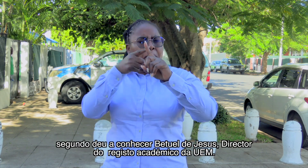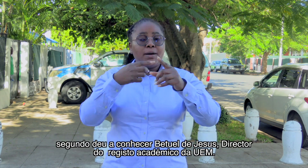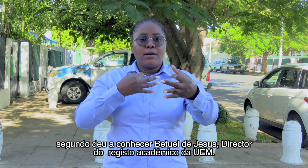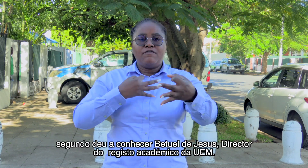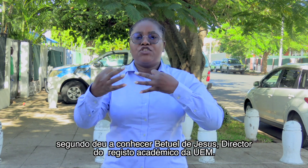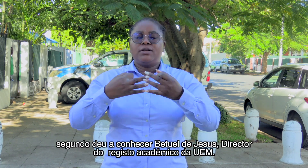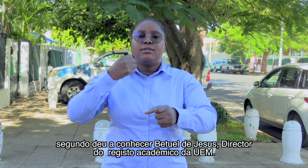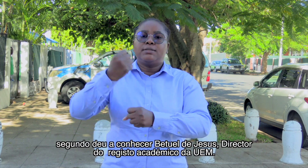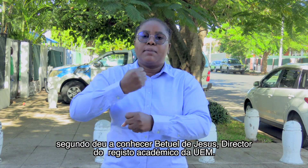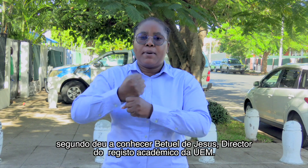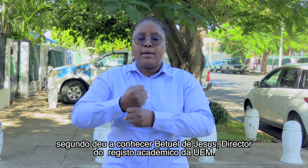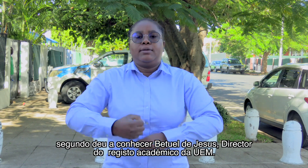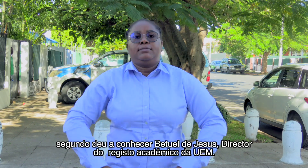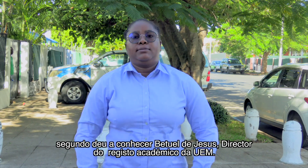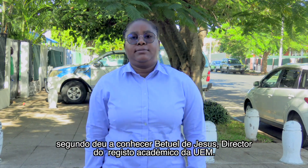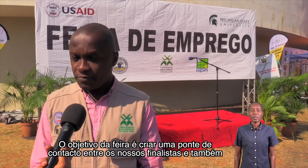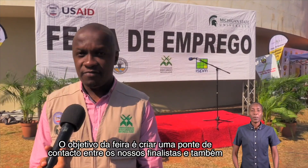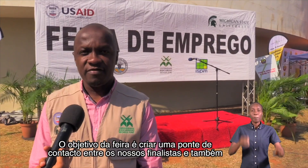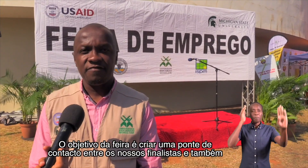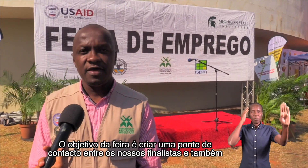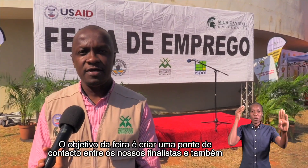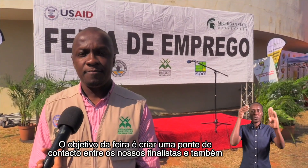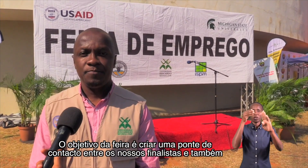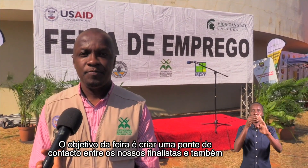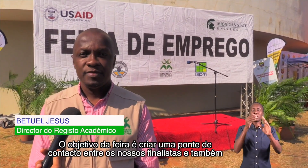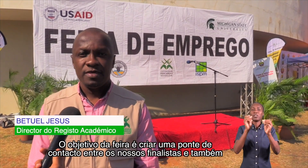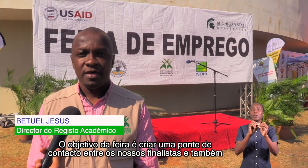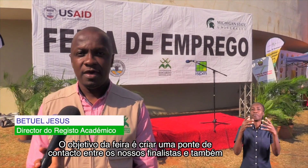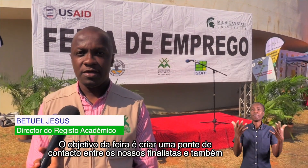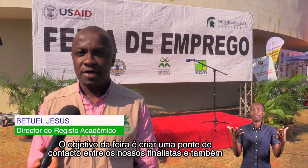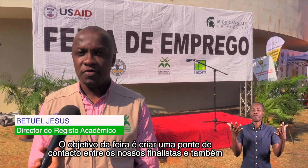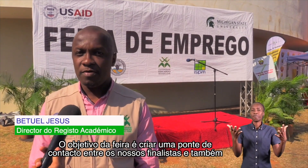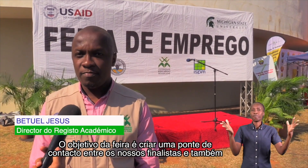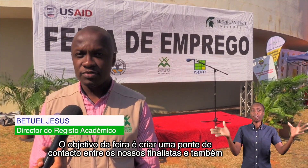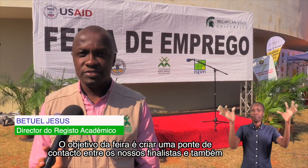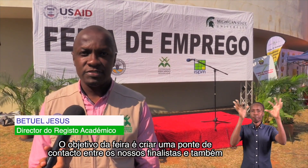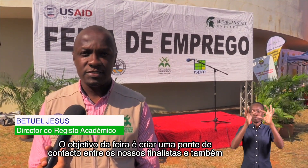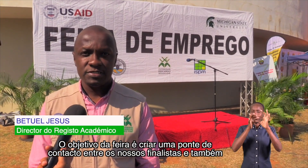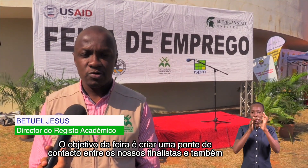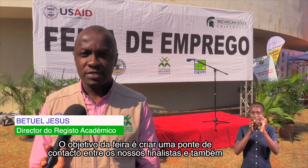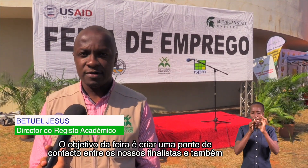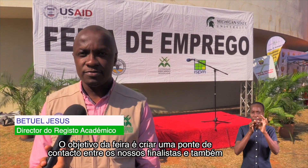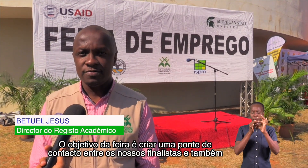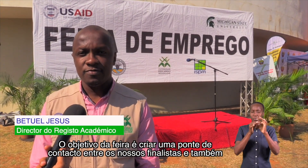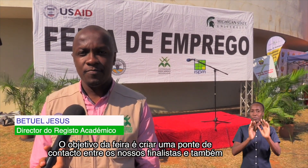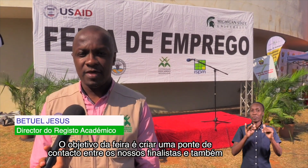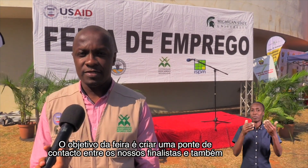Registro Académico da UIM. O objetivo da feira é criar uma ponte de contacto entre